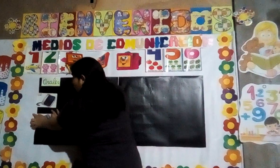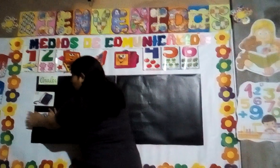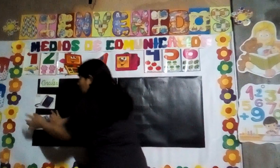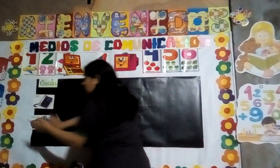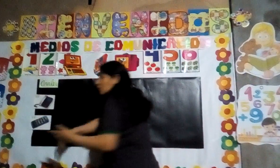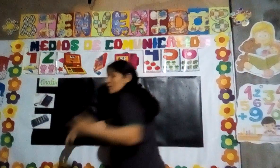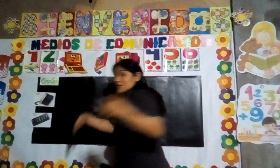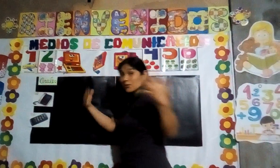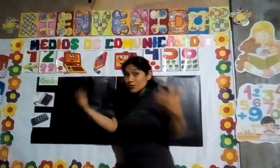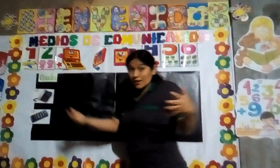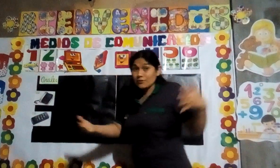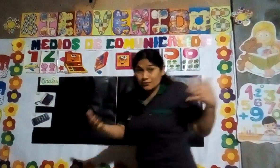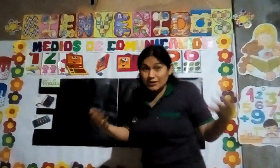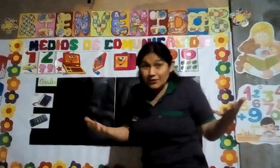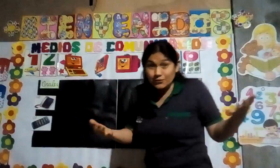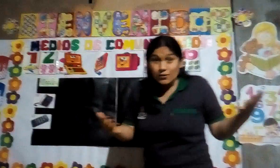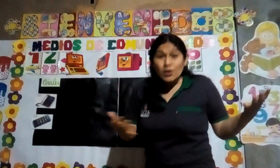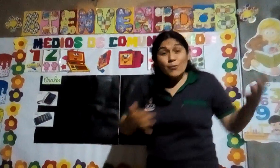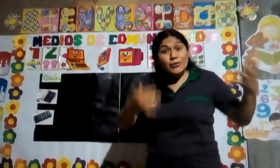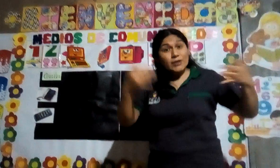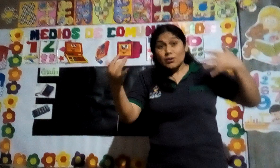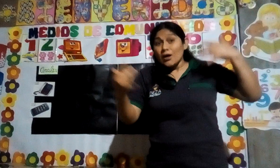todo mundo lo está usando, ¿cierto? Porque